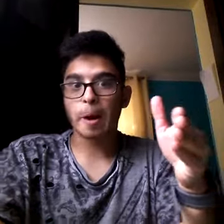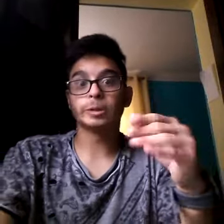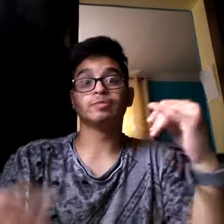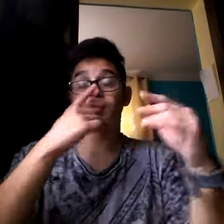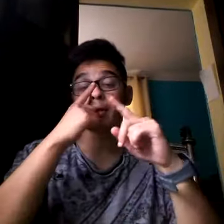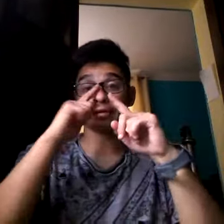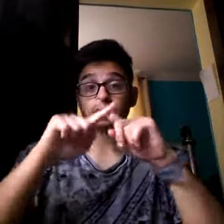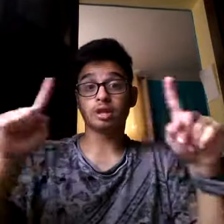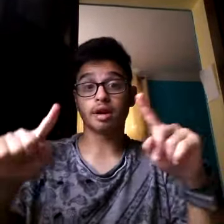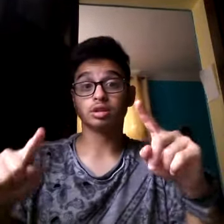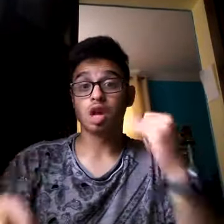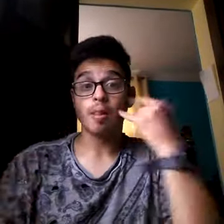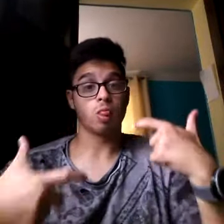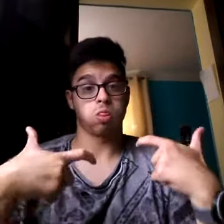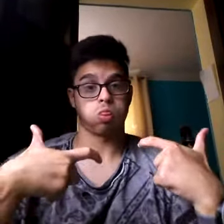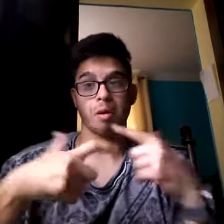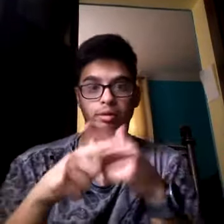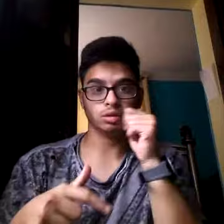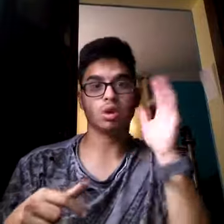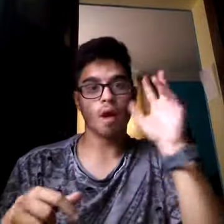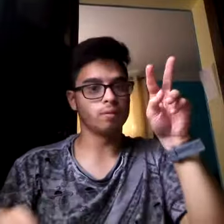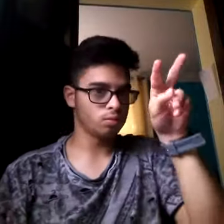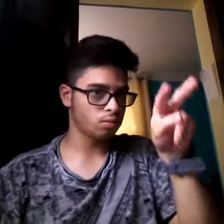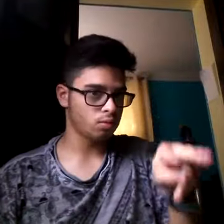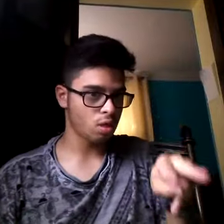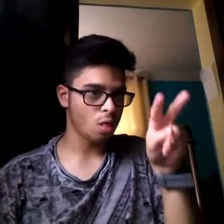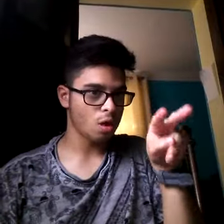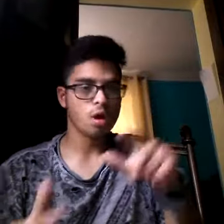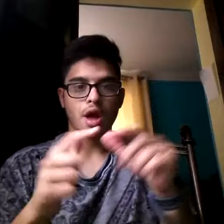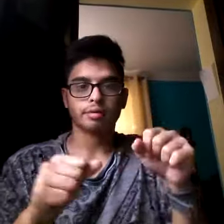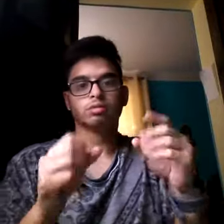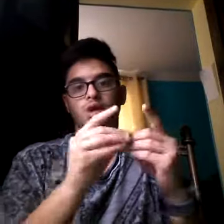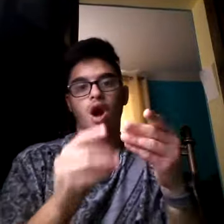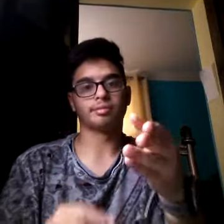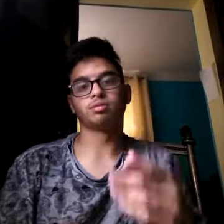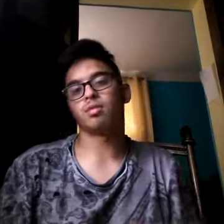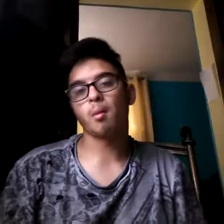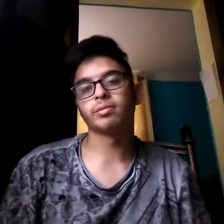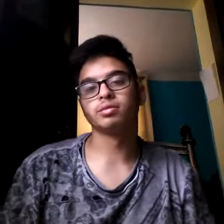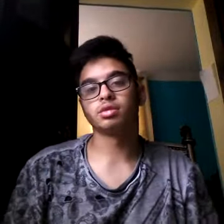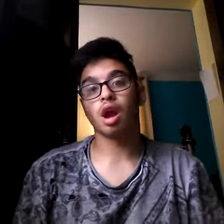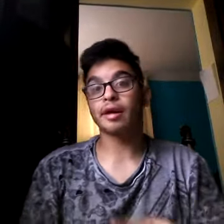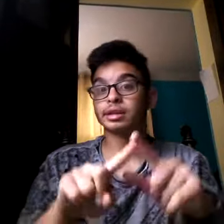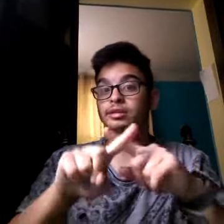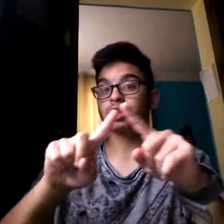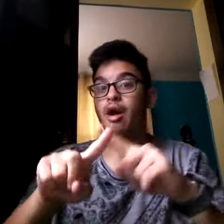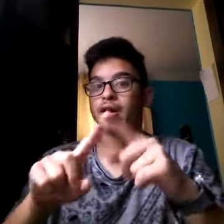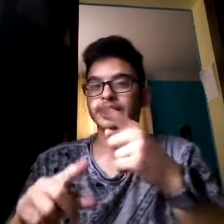En horas de la mañana se activó la primera alerta a manera de simulacro y alrededor de las 2 de la tarde el Servicio Sismológico